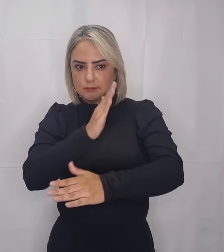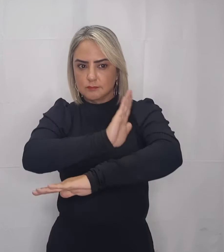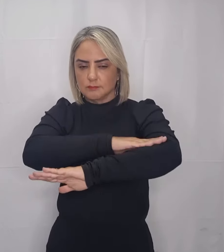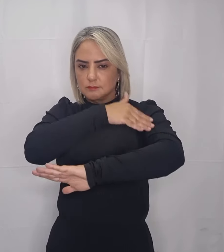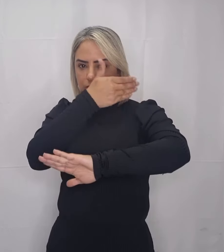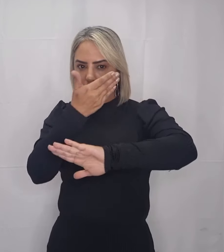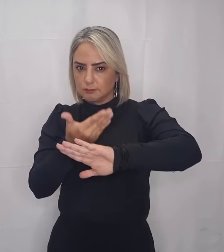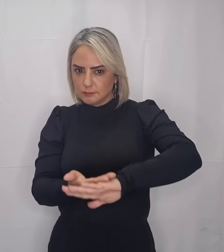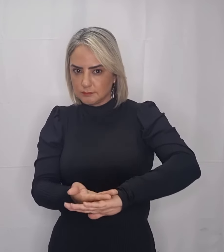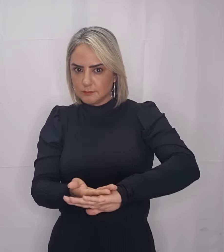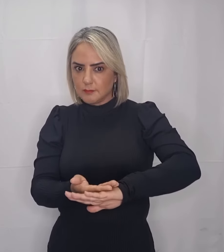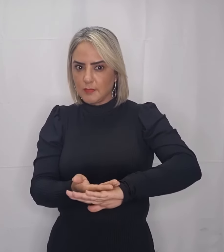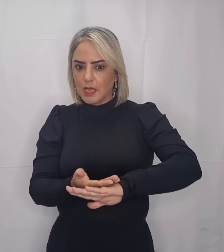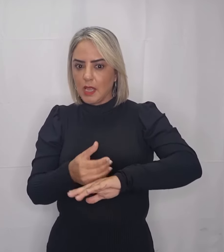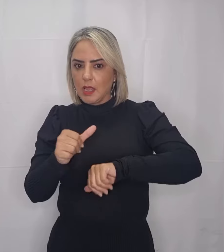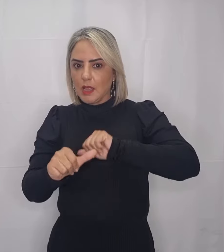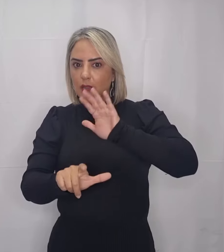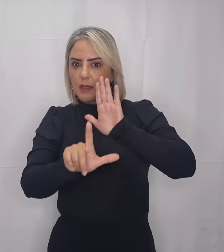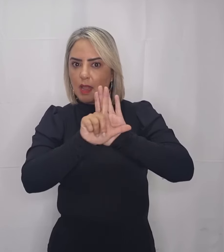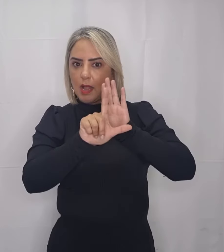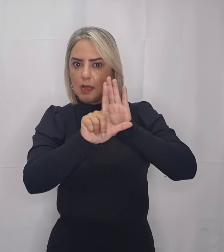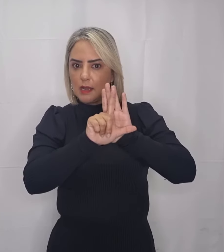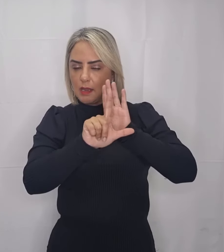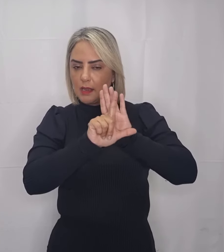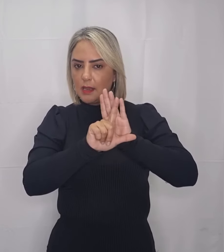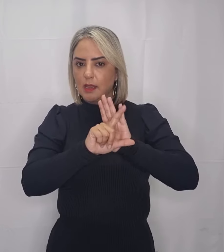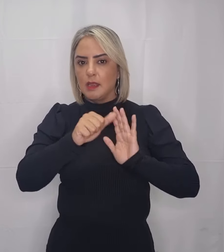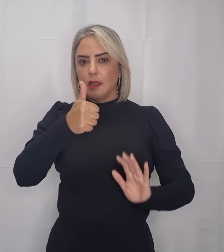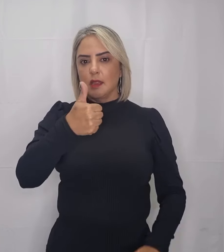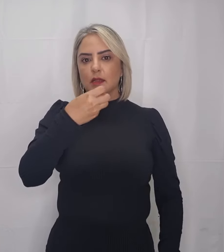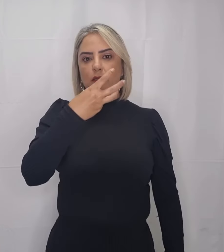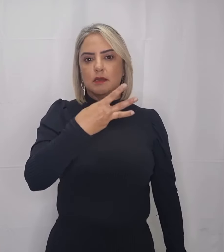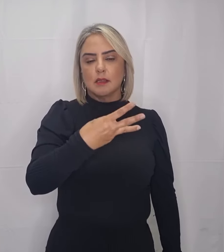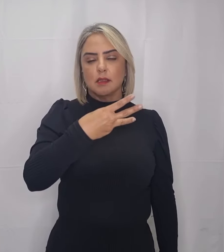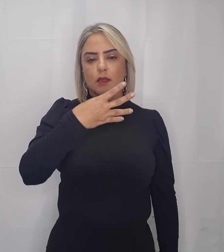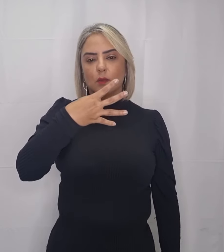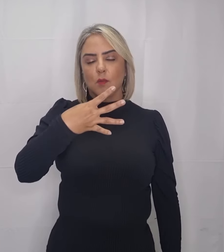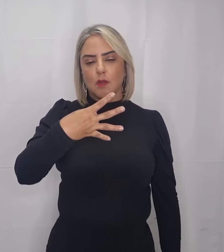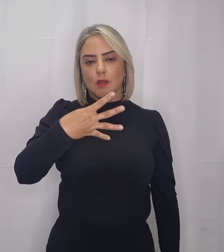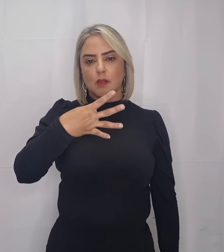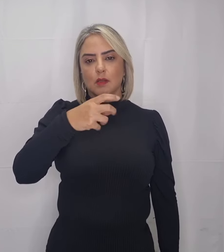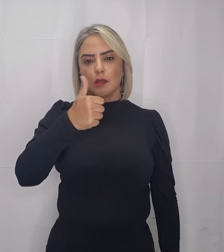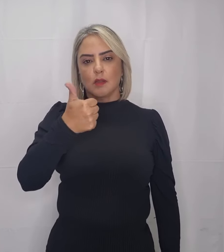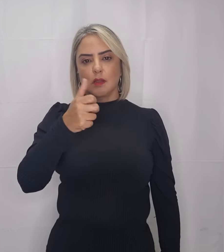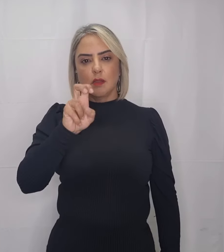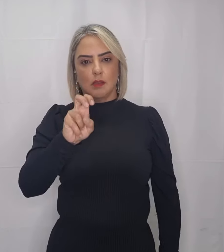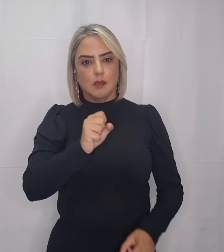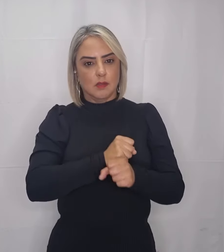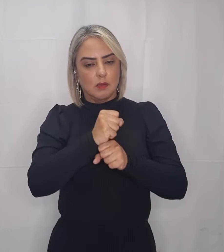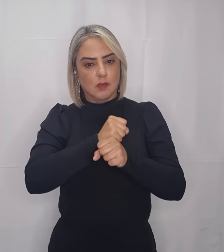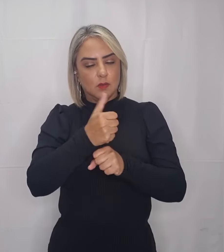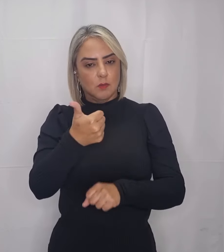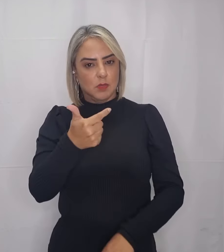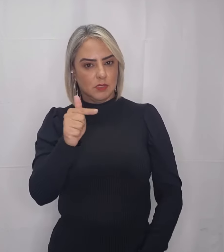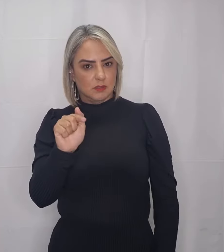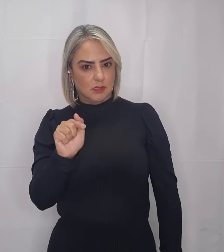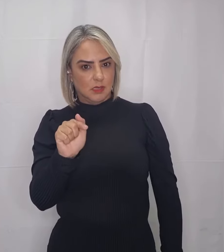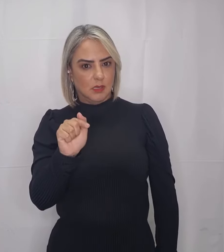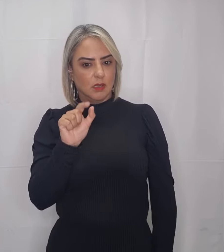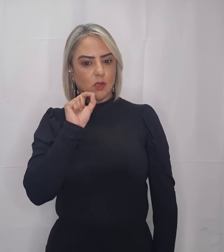convertido na Lei Federal 13.415 de 2017, o novo modelo